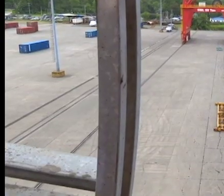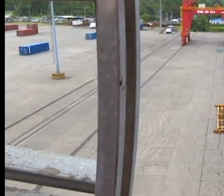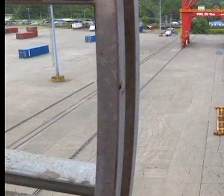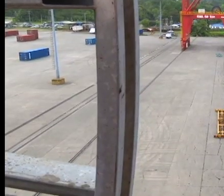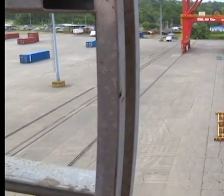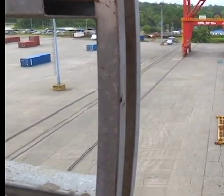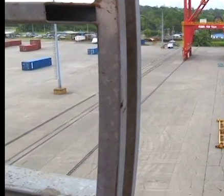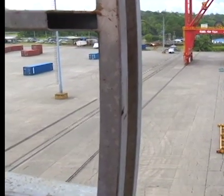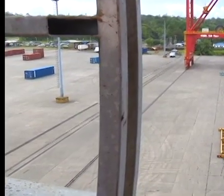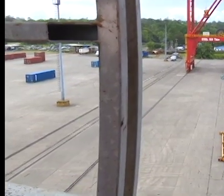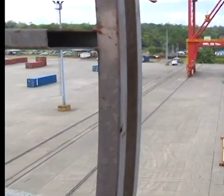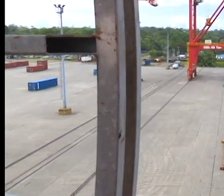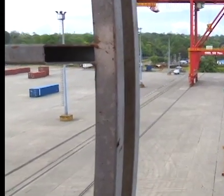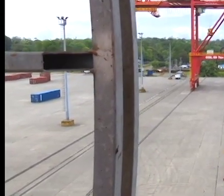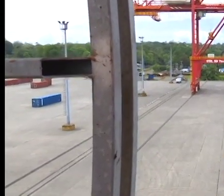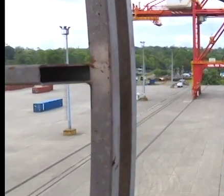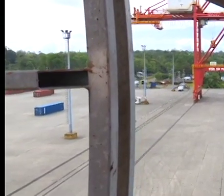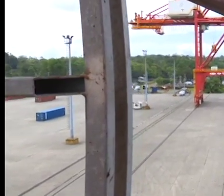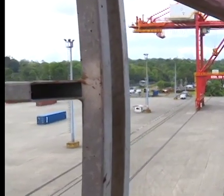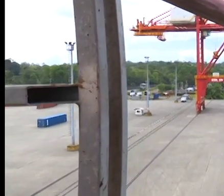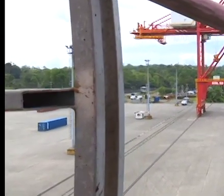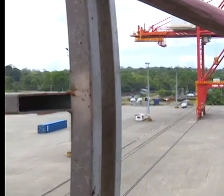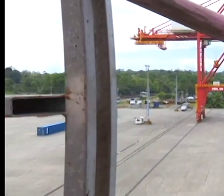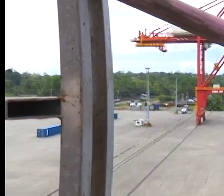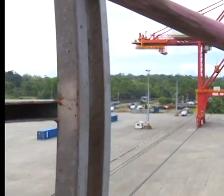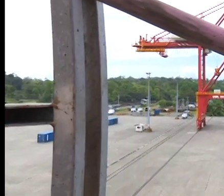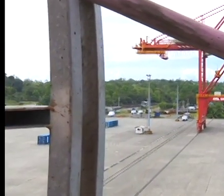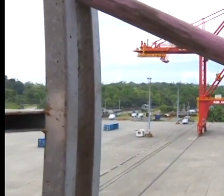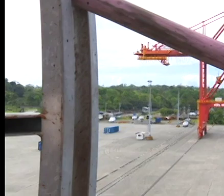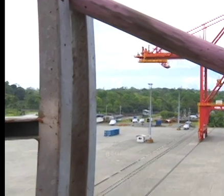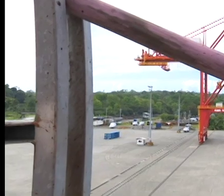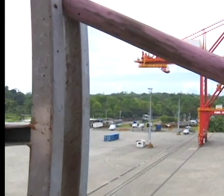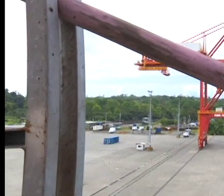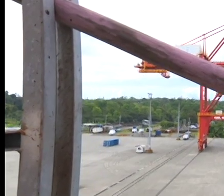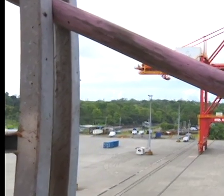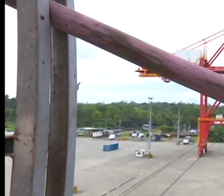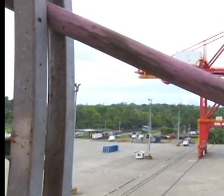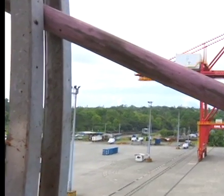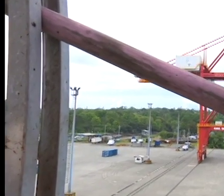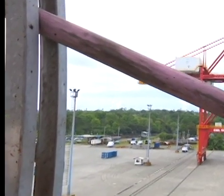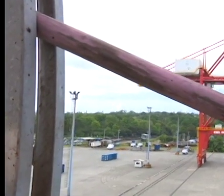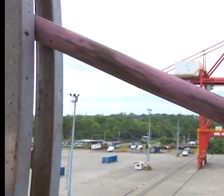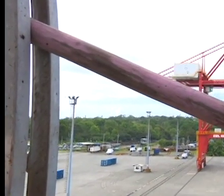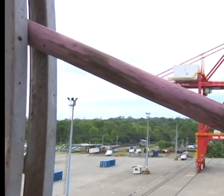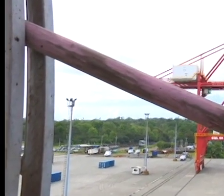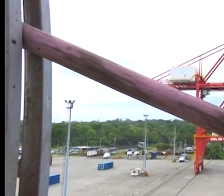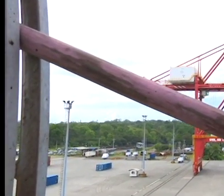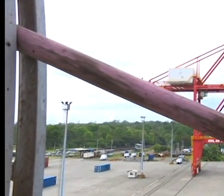y definir las acciones inmediatas. Además, hizo un llamado a los funcionarios de Habdeba, diputados de la